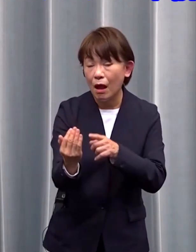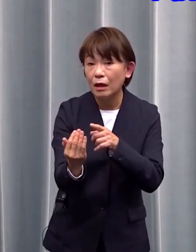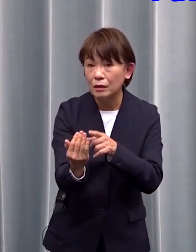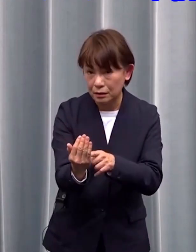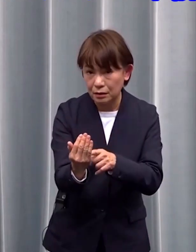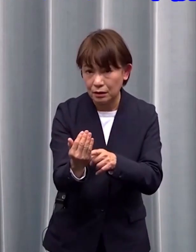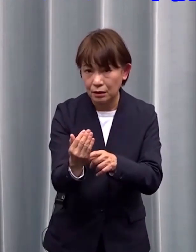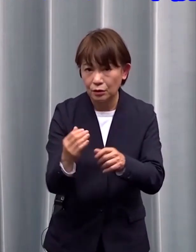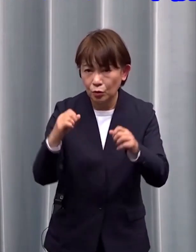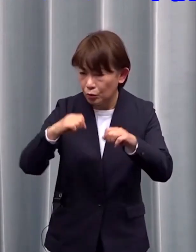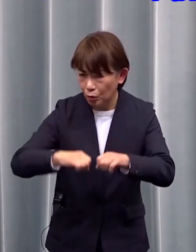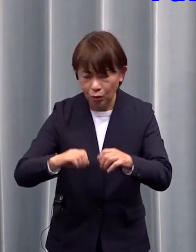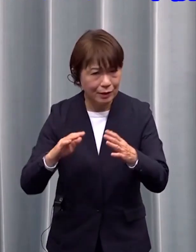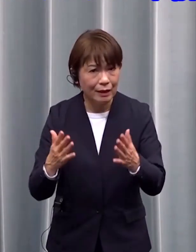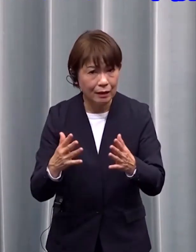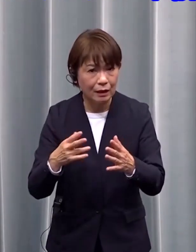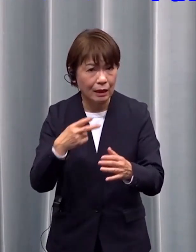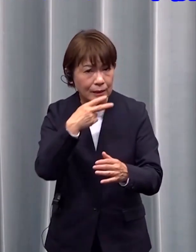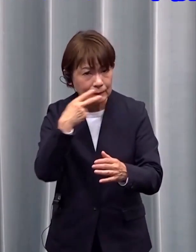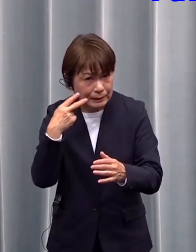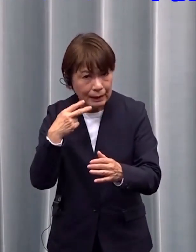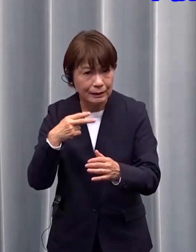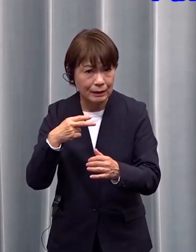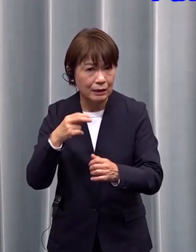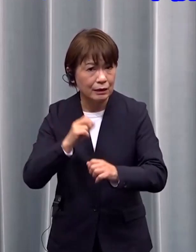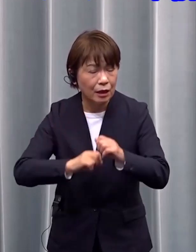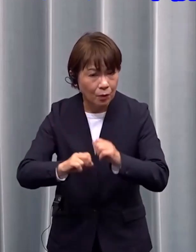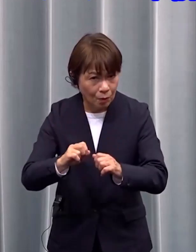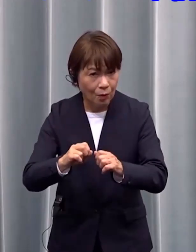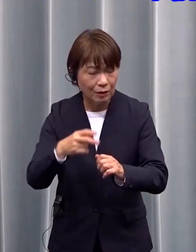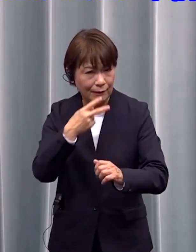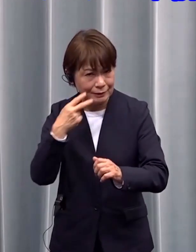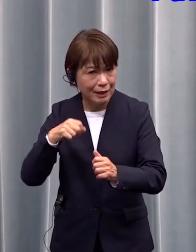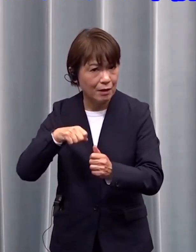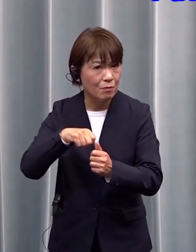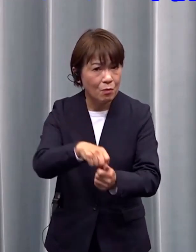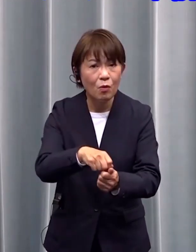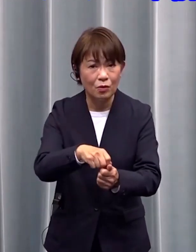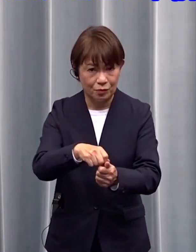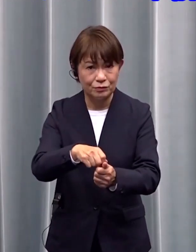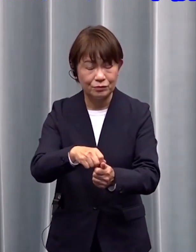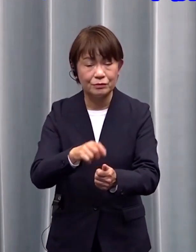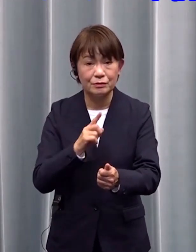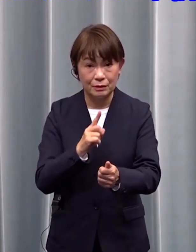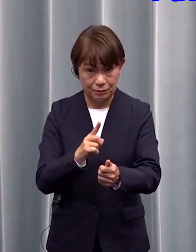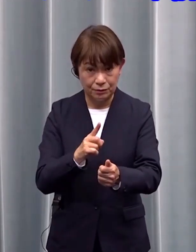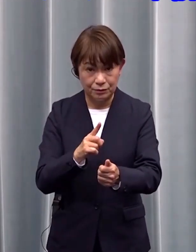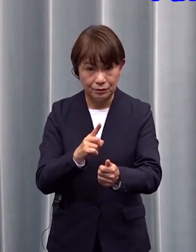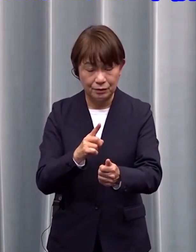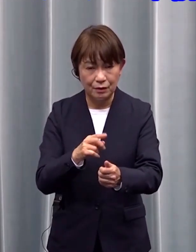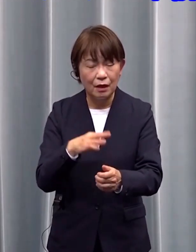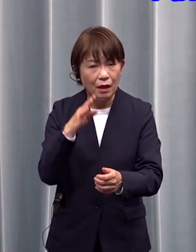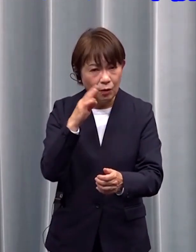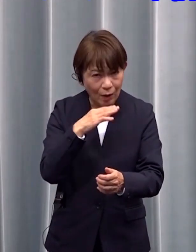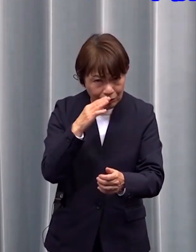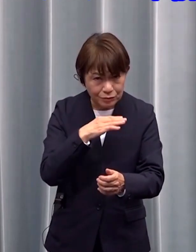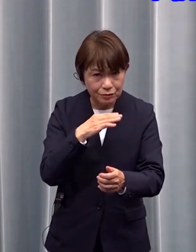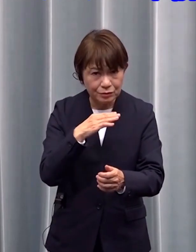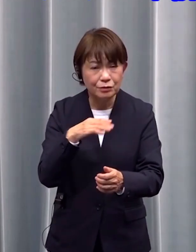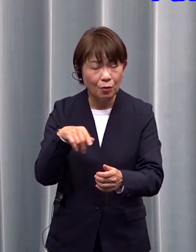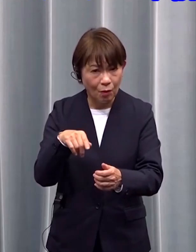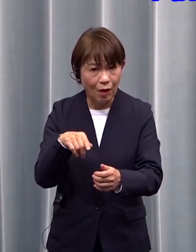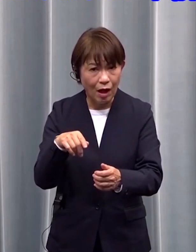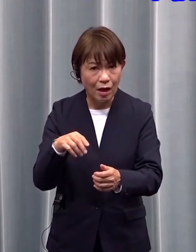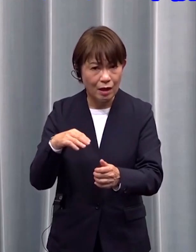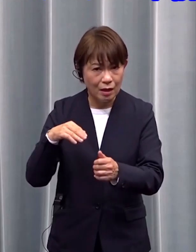性的な行為は、性暴力でありまして、悪いのは加害者である、被害者は悪くないという認識